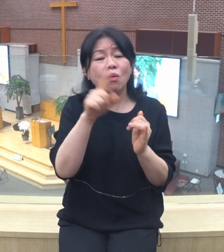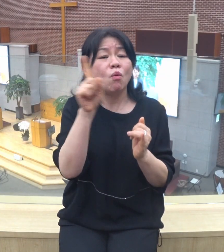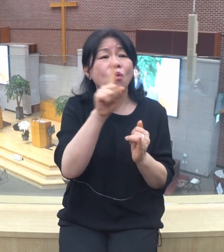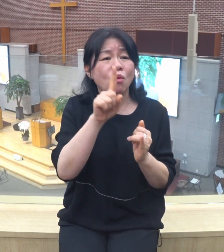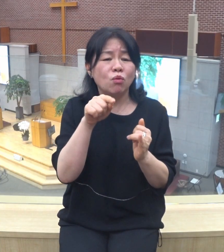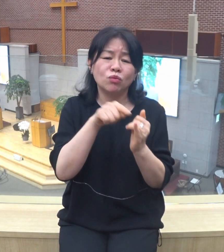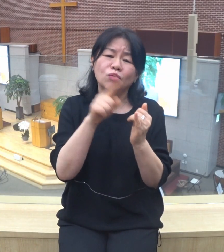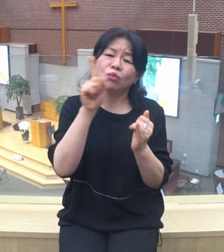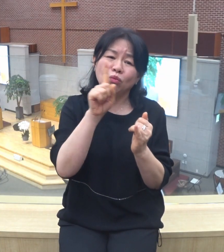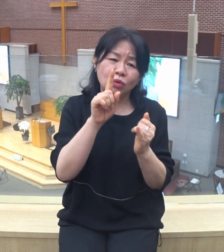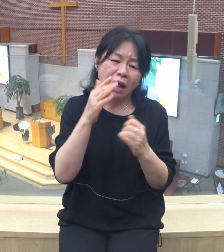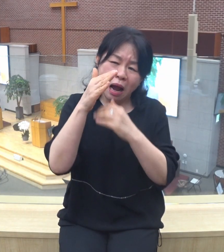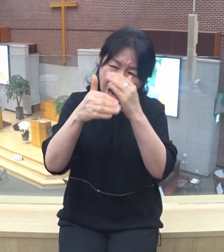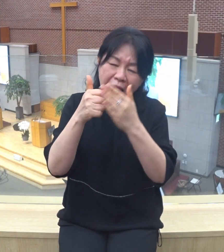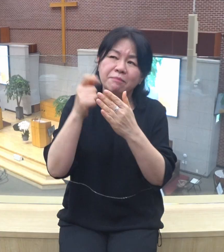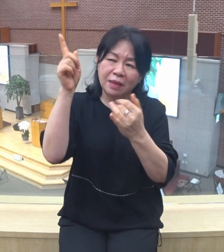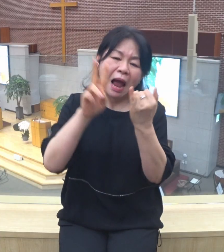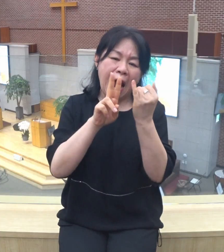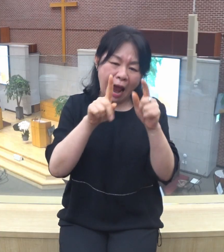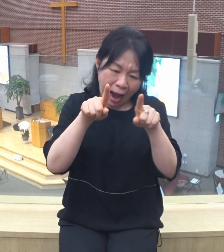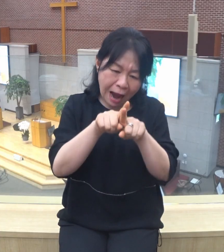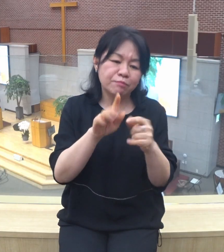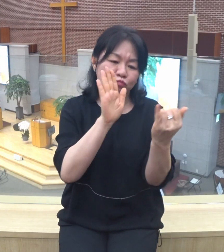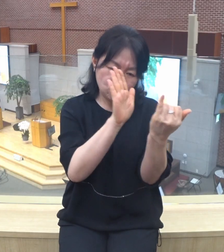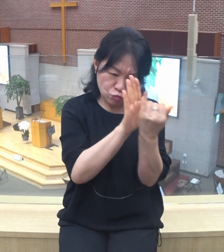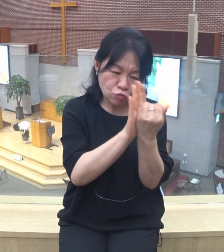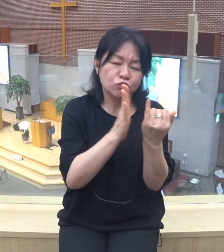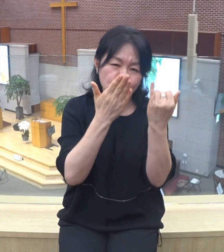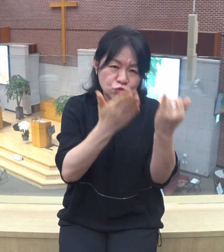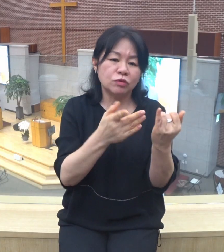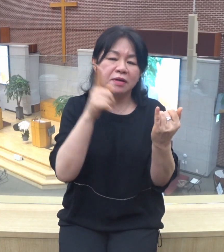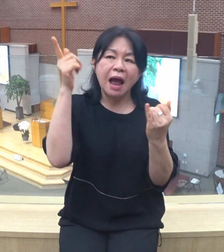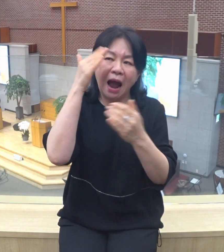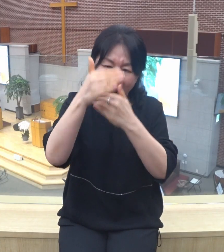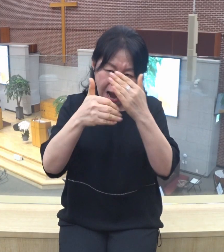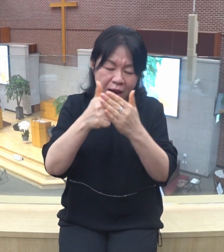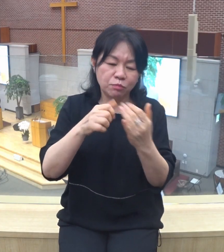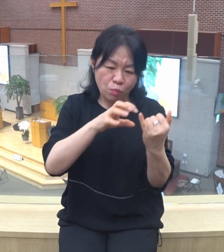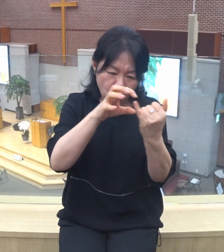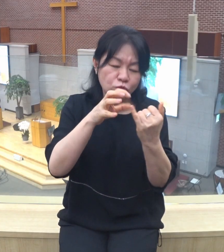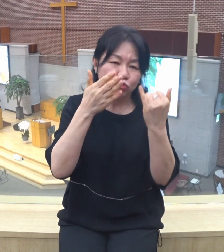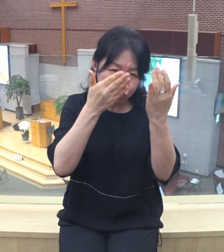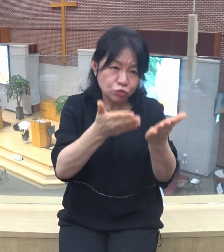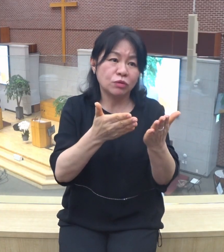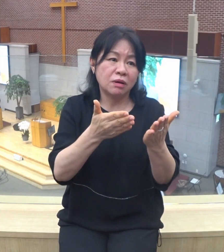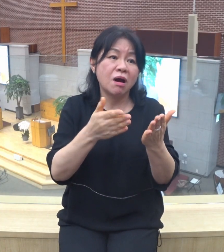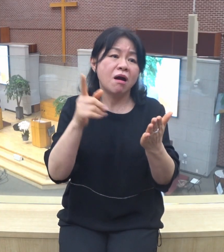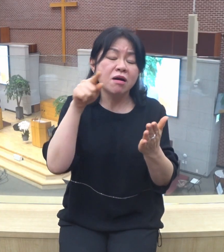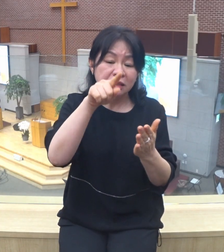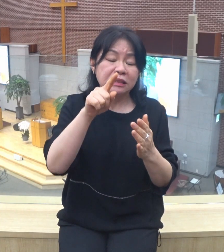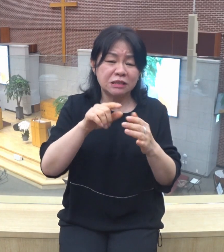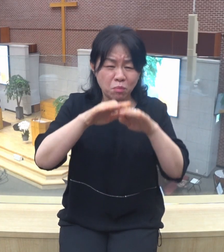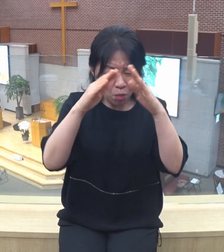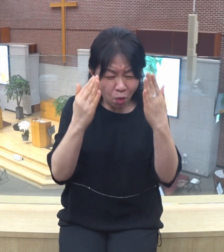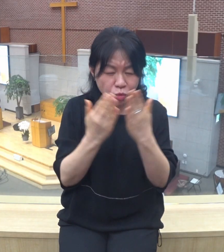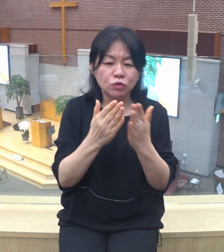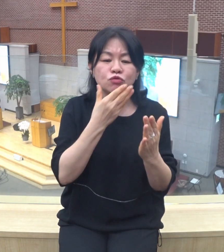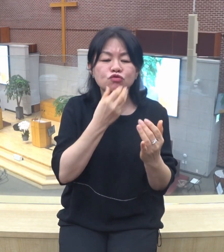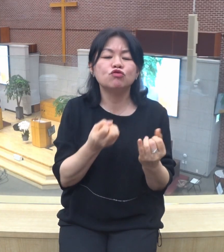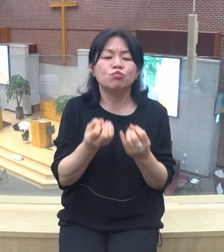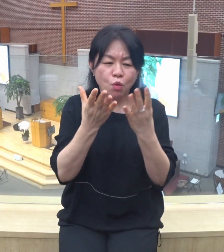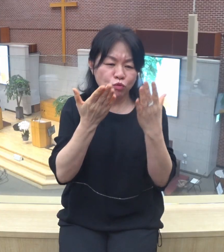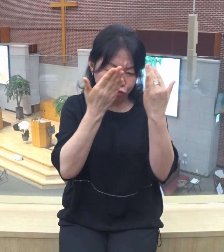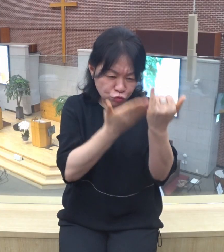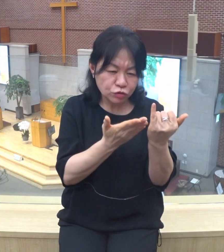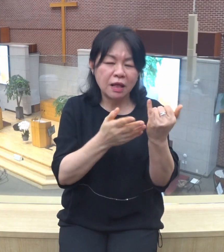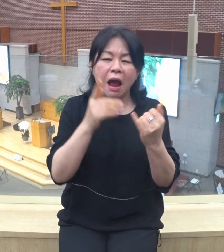상황 가운데서도 함께 하시겠다. 이분이 하나님을 신뢰하고 인생을 걸어갈 때 그거를 인도하시고